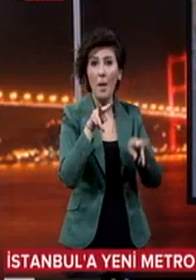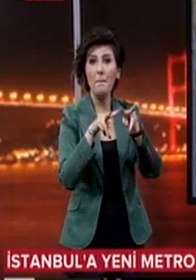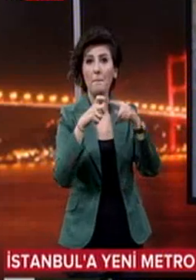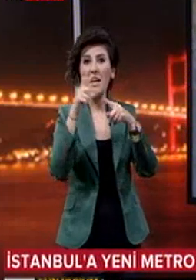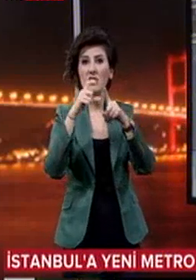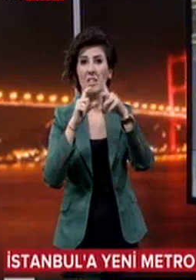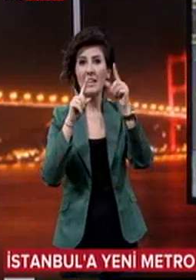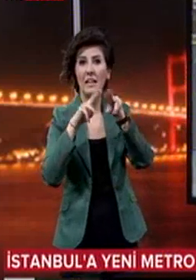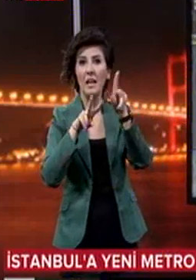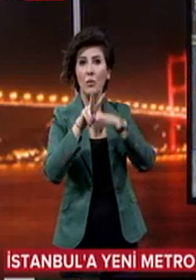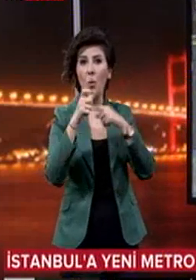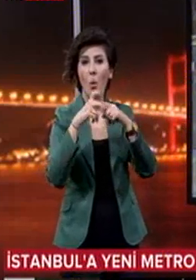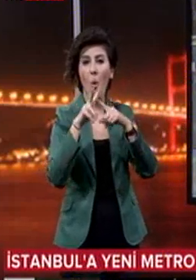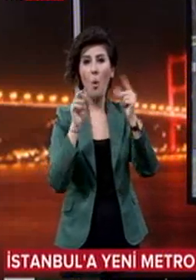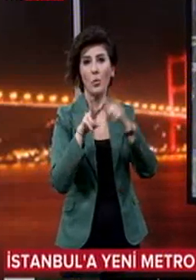yapılacak.